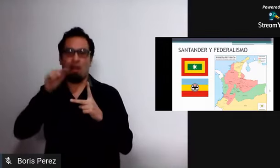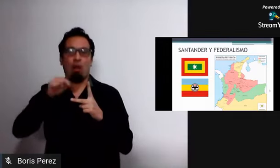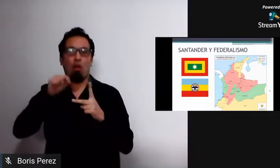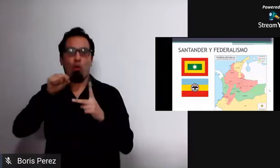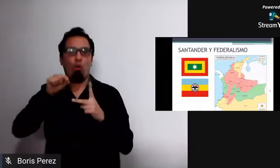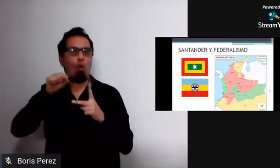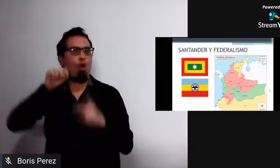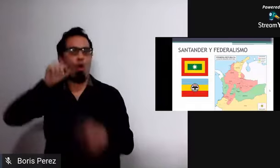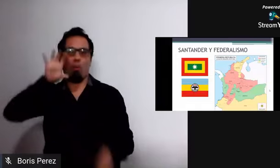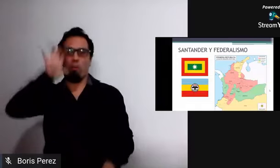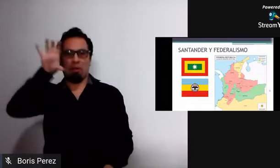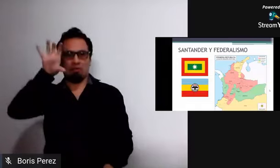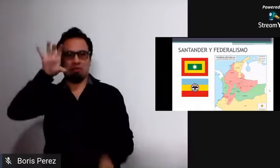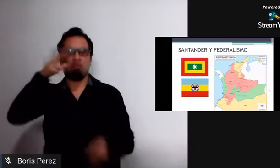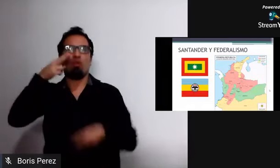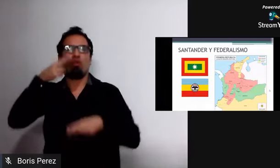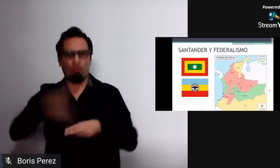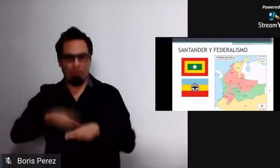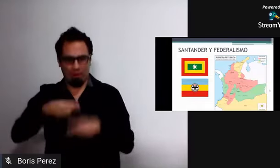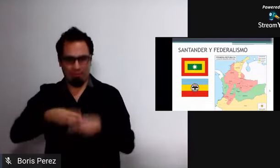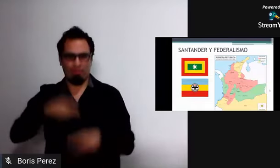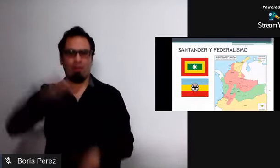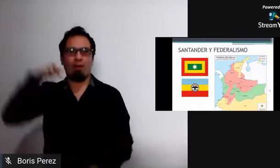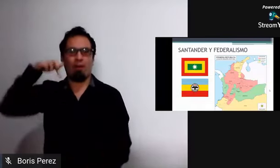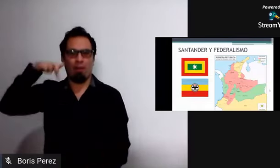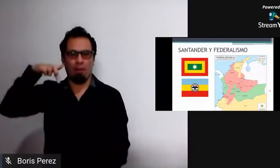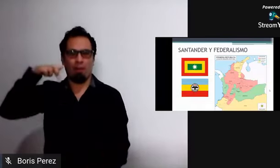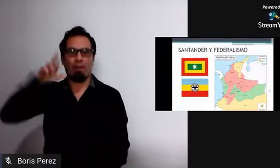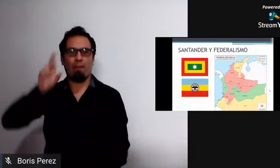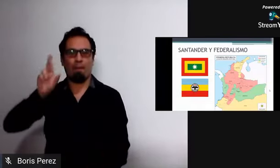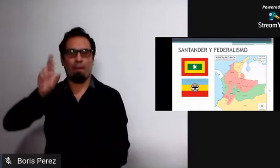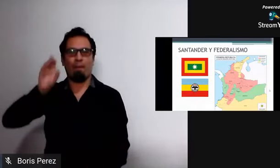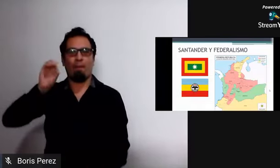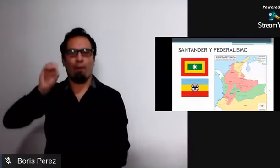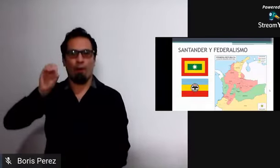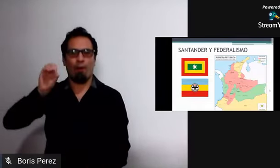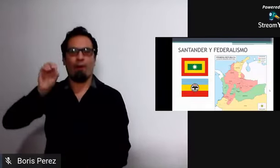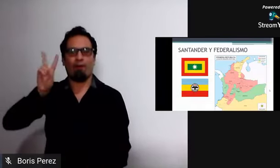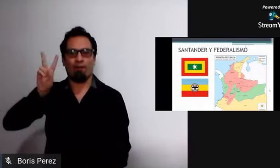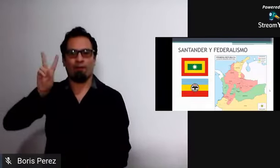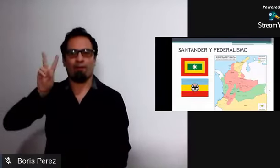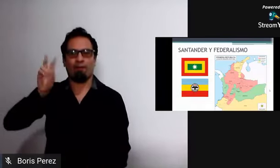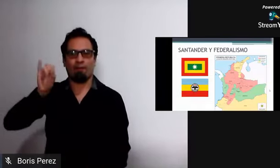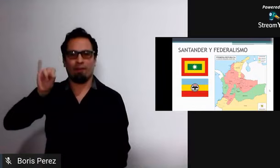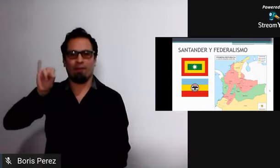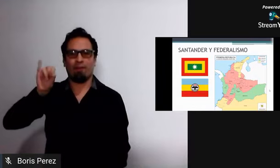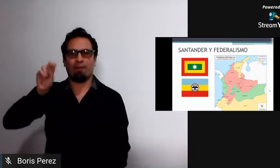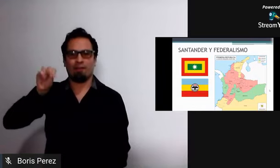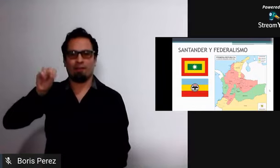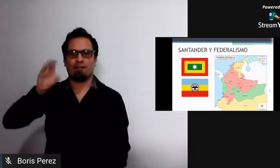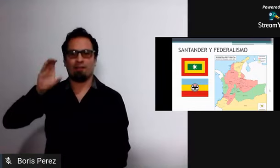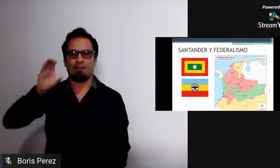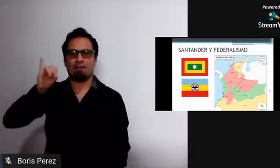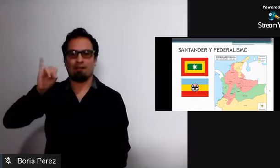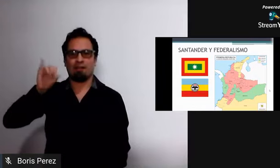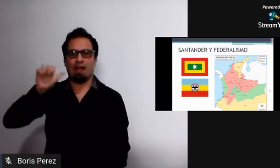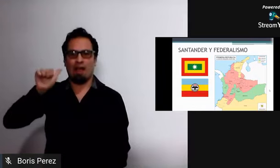habla sobre la que tiene los colores rojo, amarillo y verde.